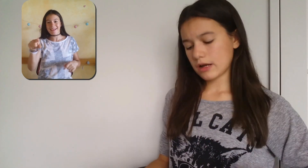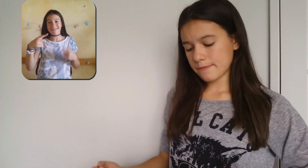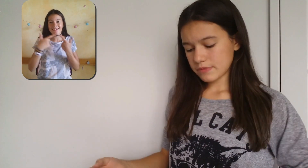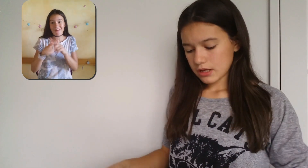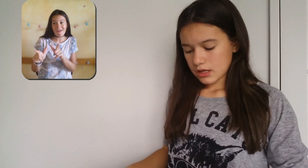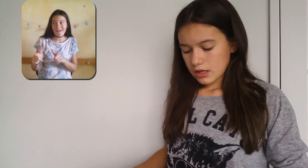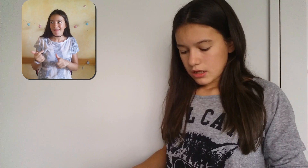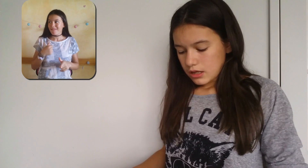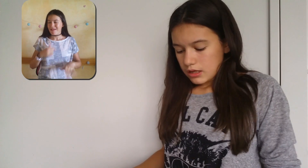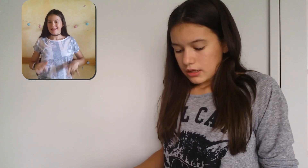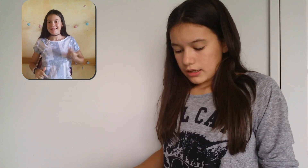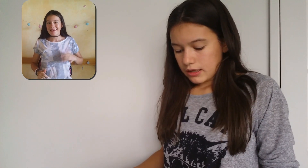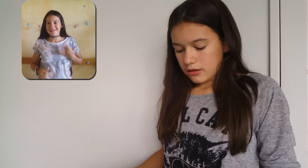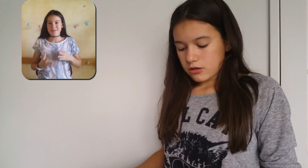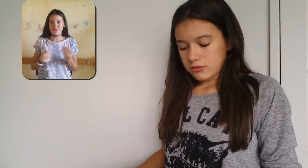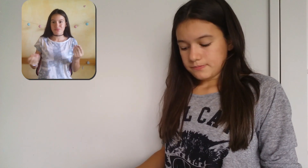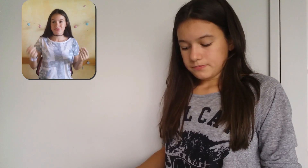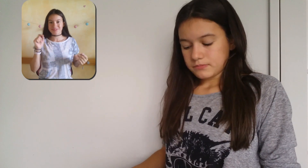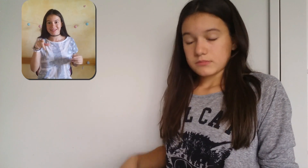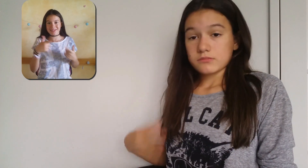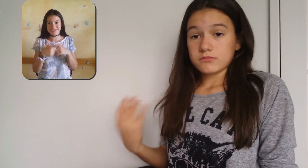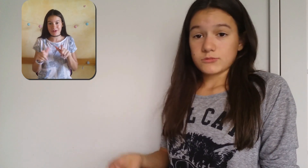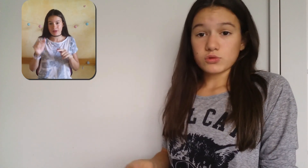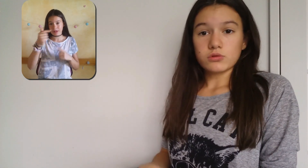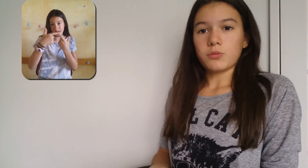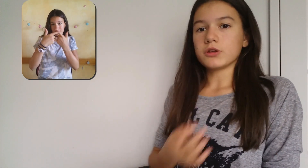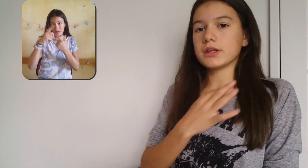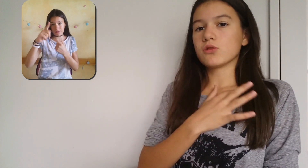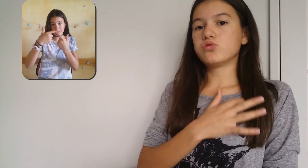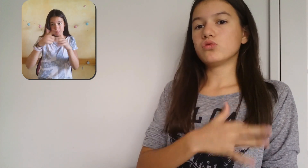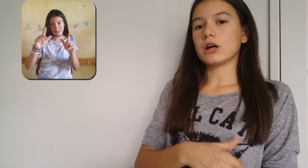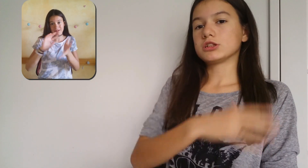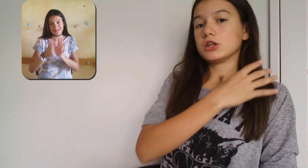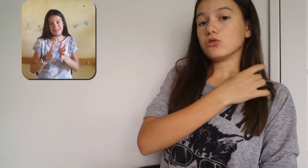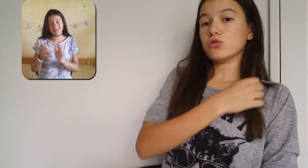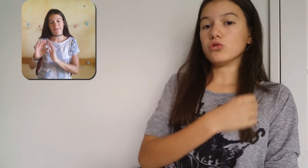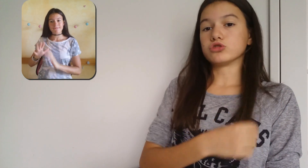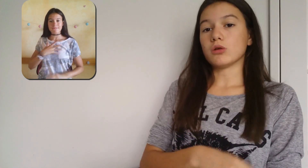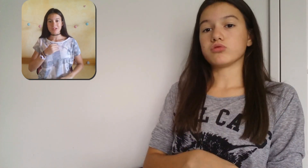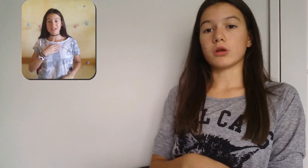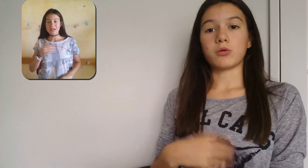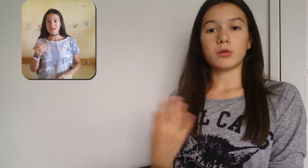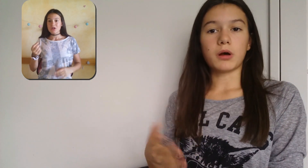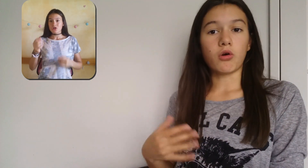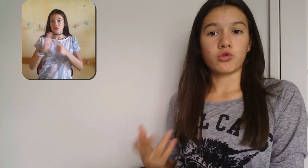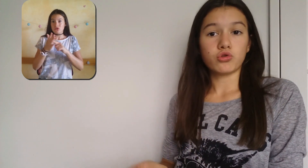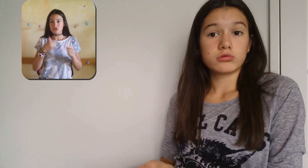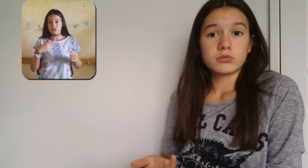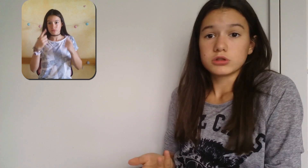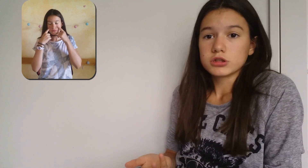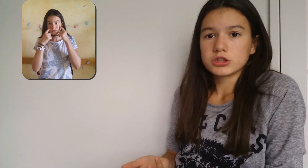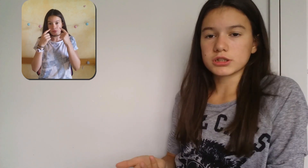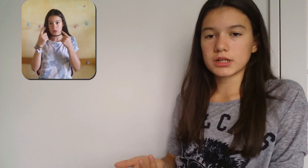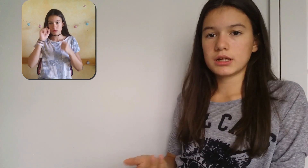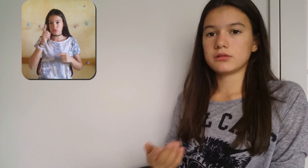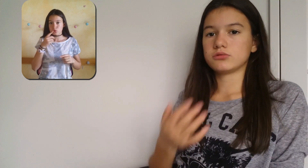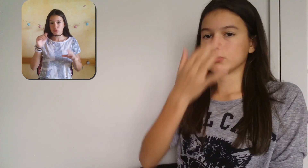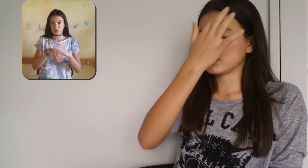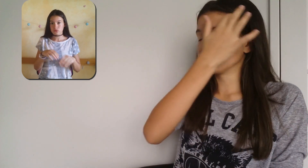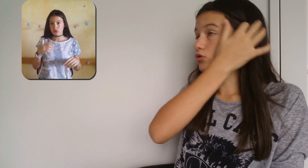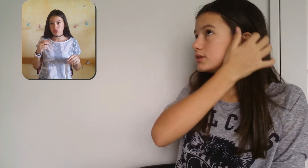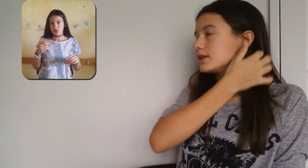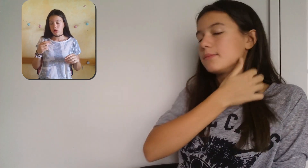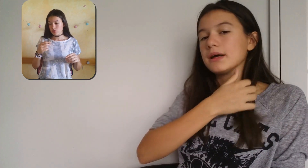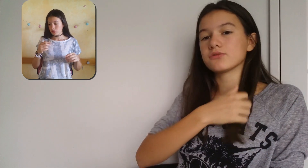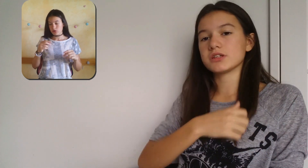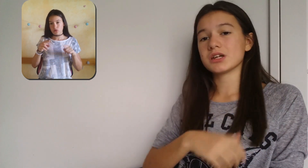Donc, voilà. Et donc on prenait des cours assez simples, on n'apprenait pas grand chose, mais c'était déjà ça,